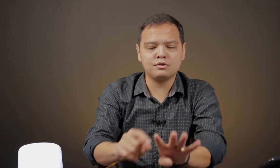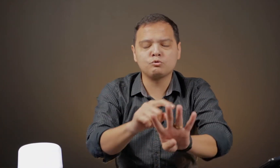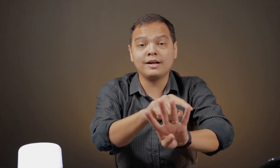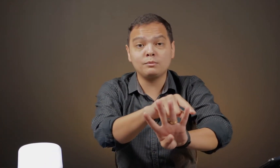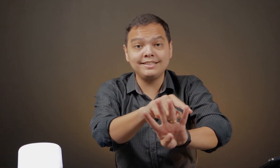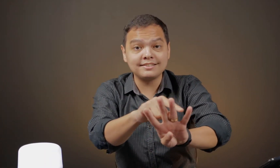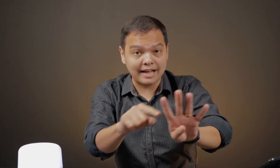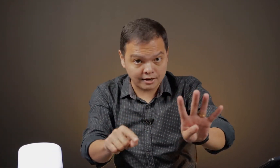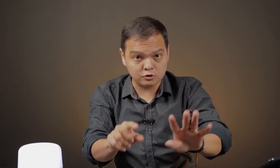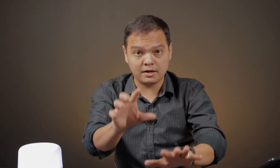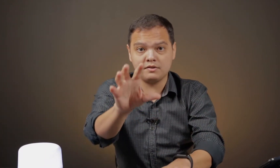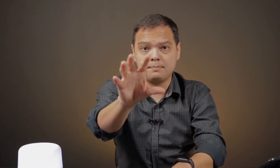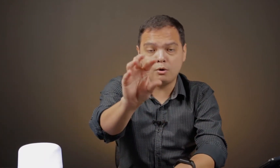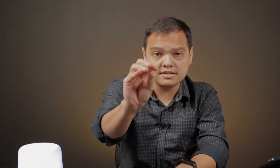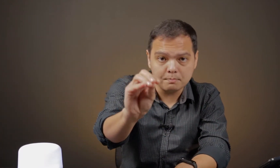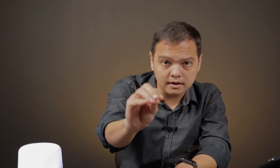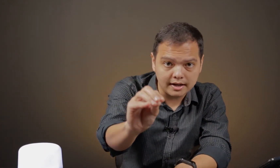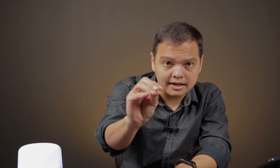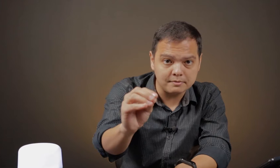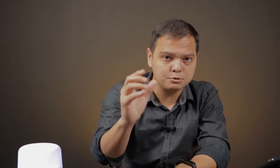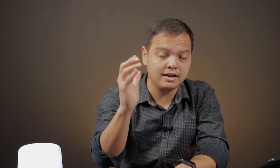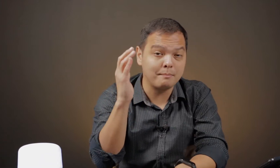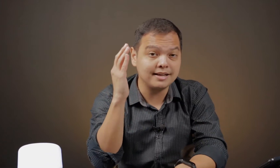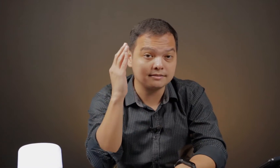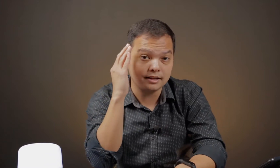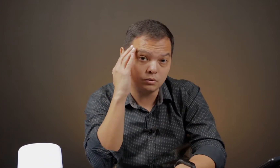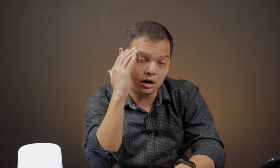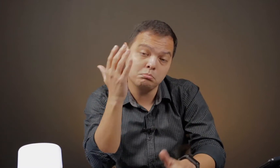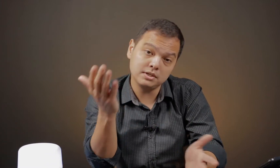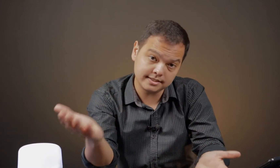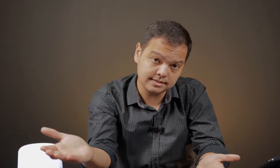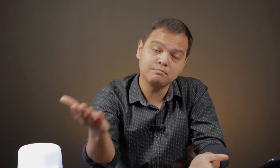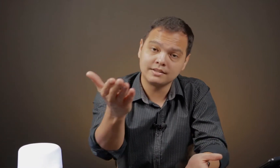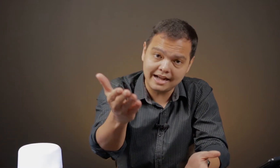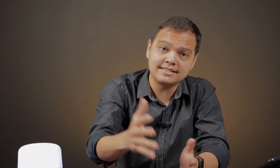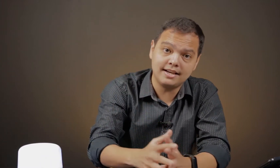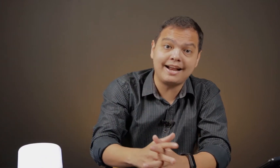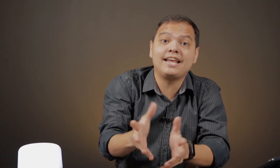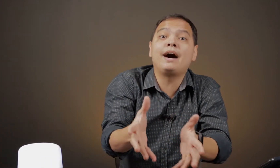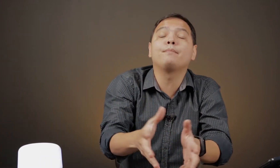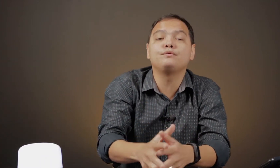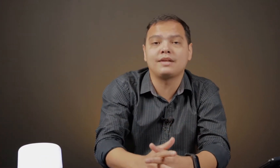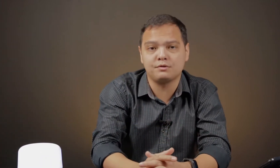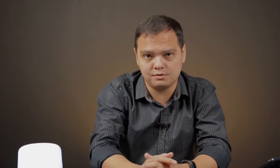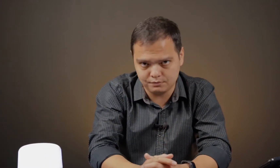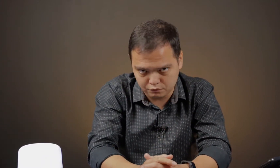os 4 estágios para que você possa aprender a Libras de maneira mais natural e assim acelerar e aprofundar o seu